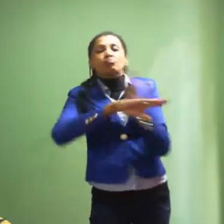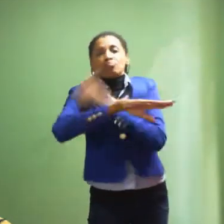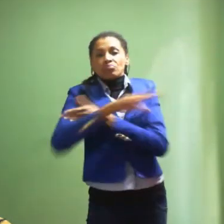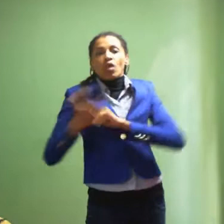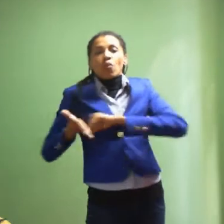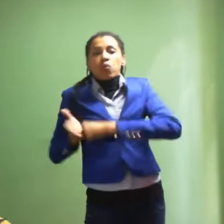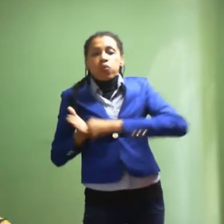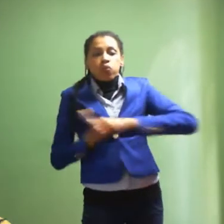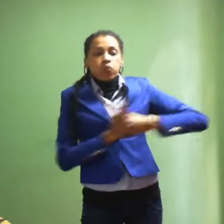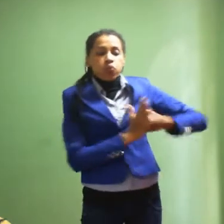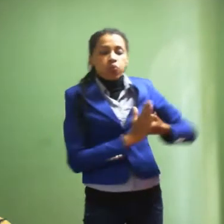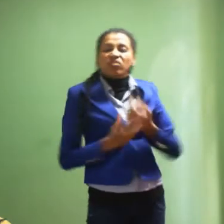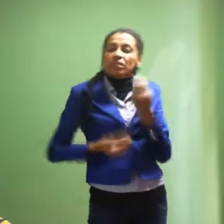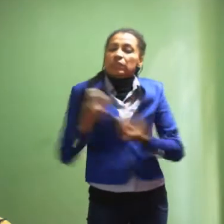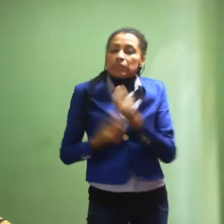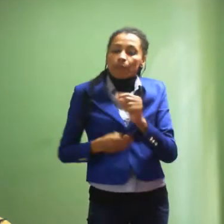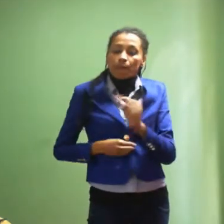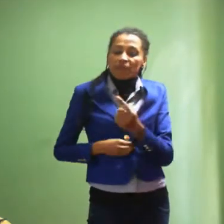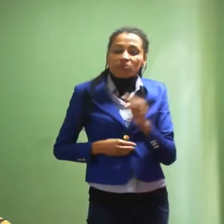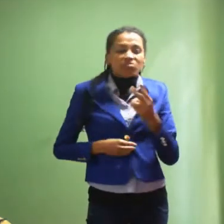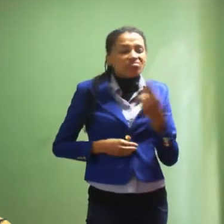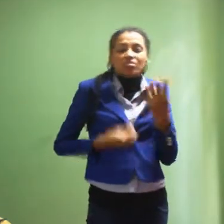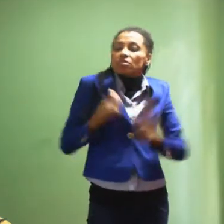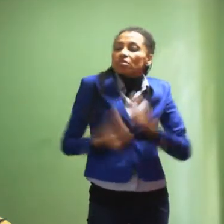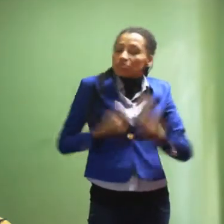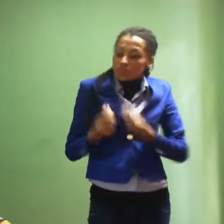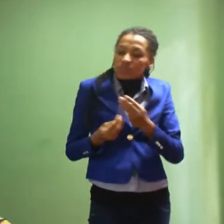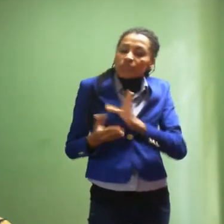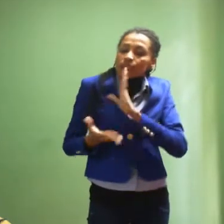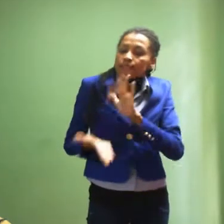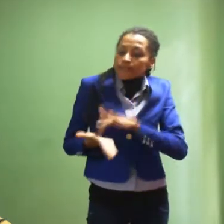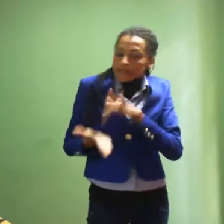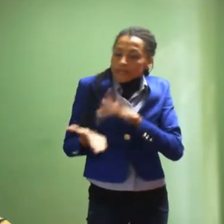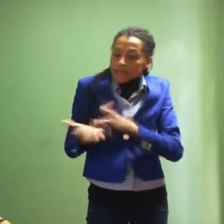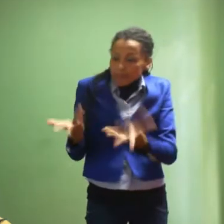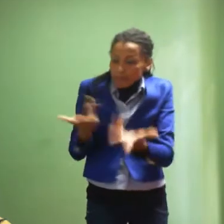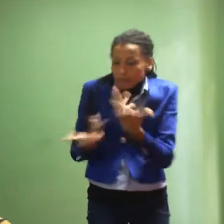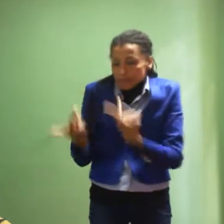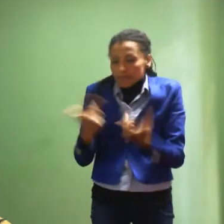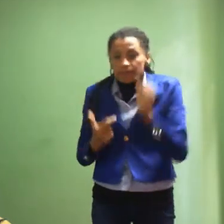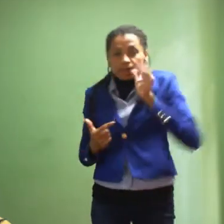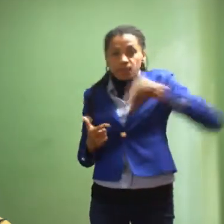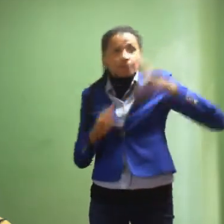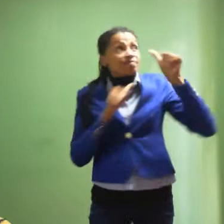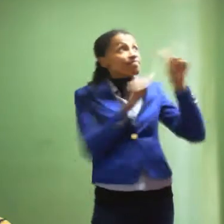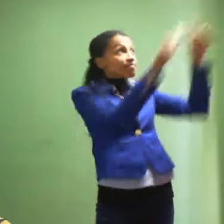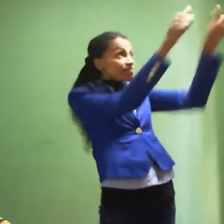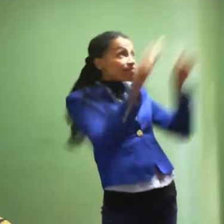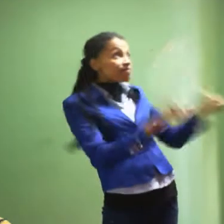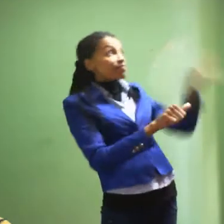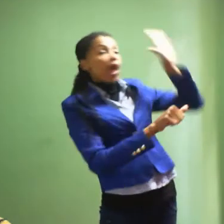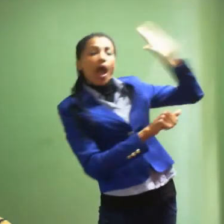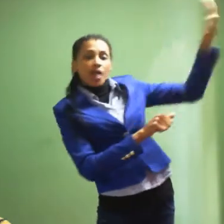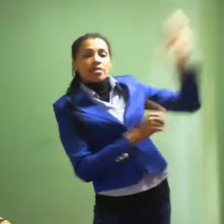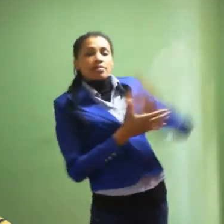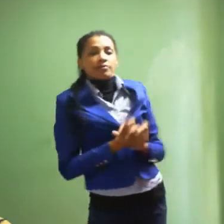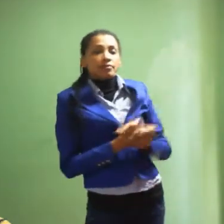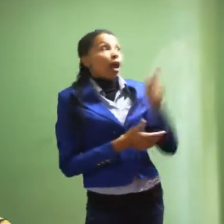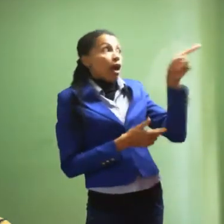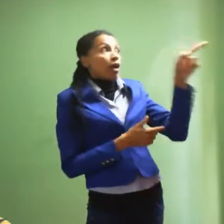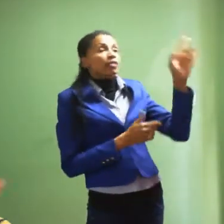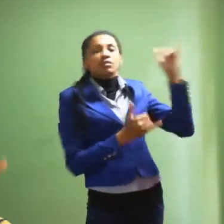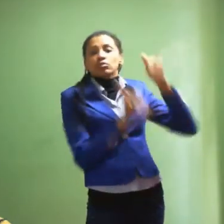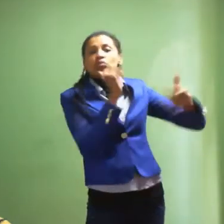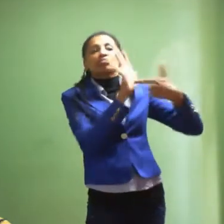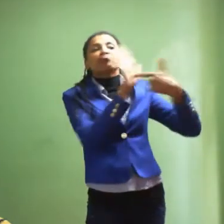proceso que hicieron primero, después qué siguieron haciendo, quiénes participaron y demás, y esa cartelera está expuesta en el salón de clase, esa va a tener mucho